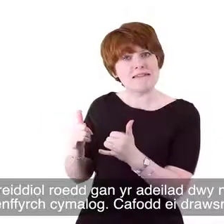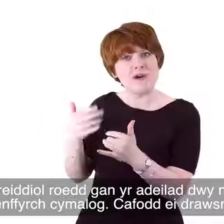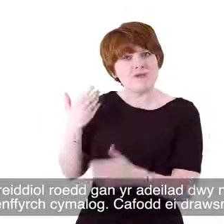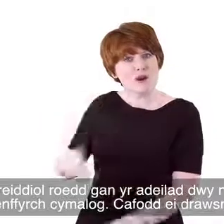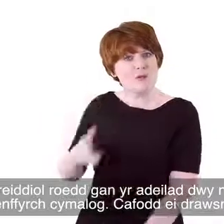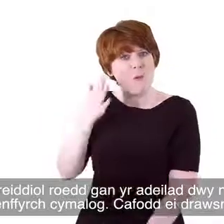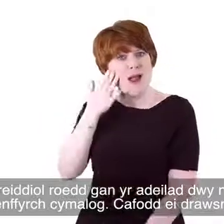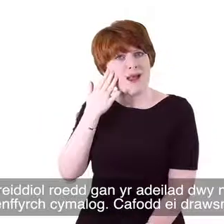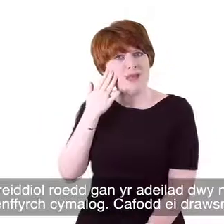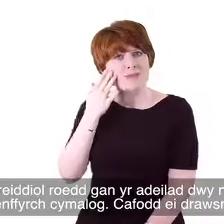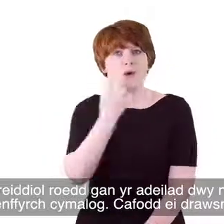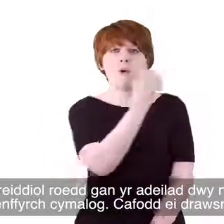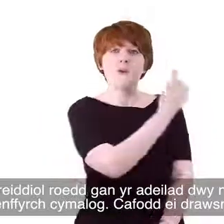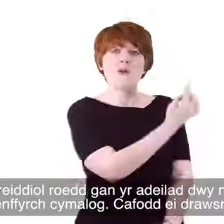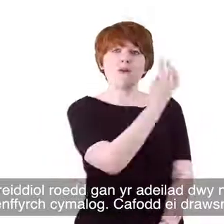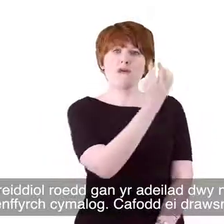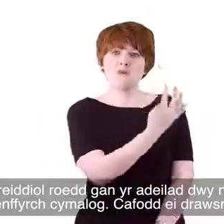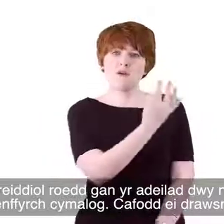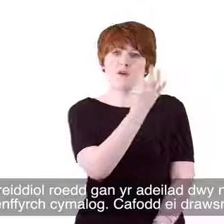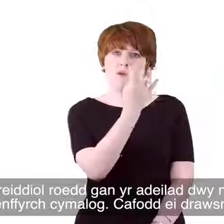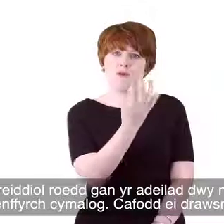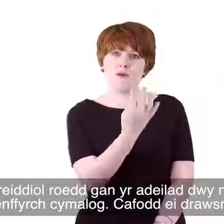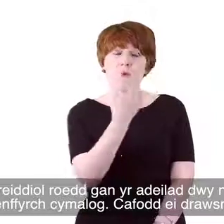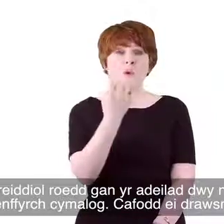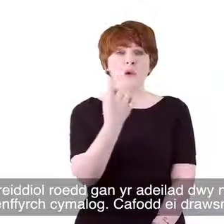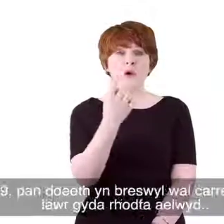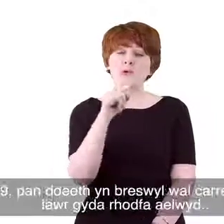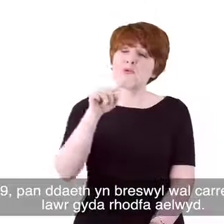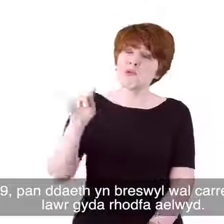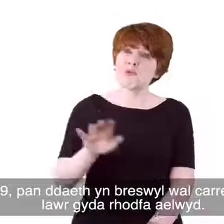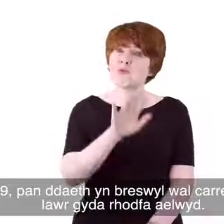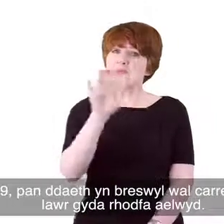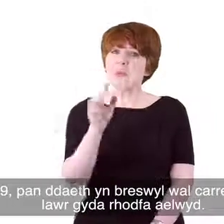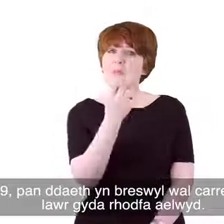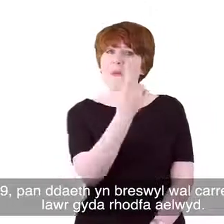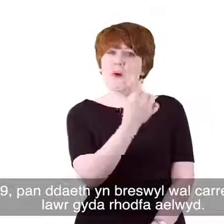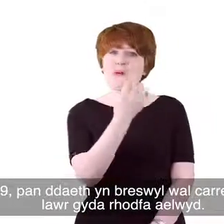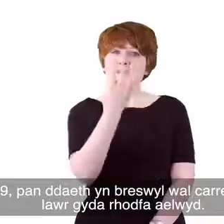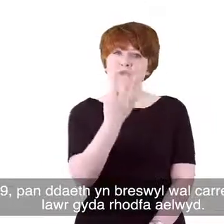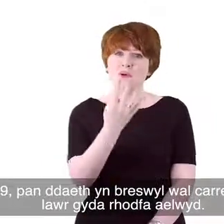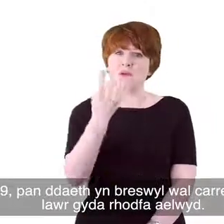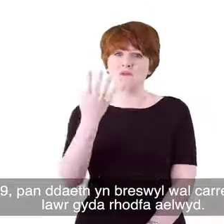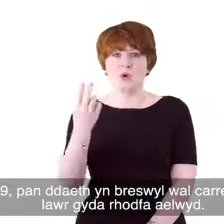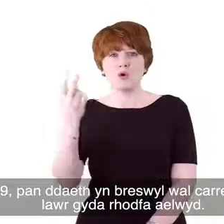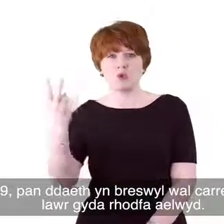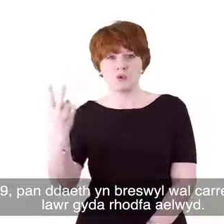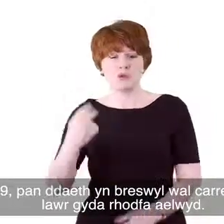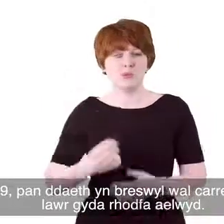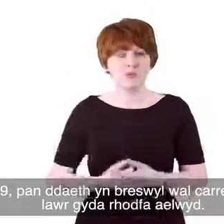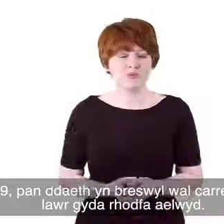a nenffyrch cymylog. Cafodd ei drawsnewid yn 1589 pam daeth yn breswyl wal garreg